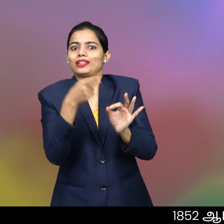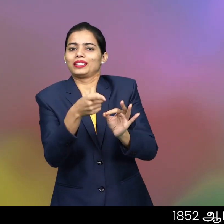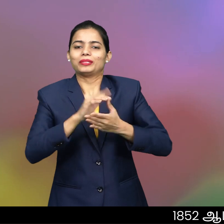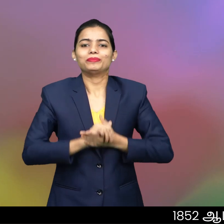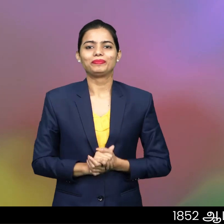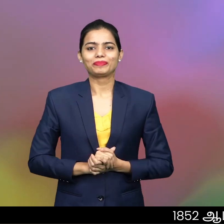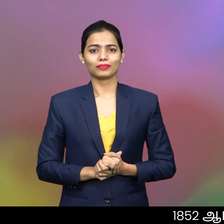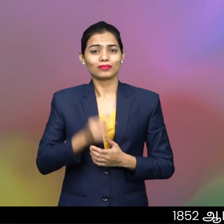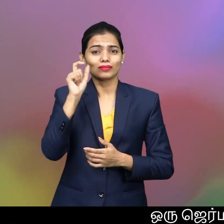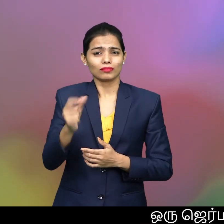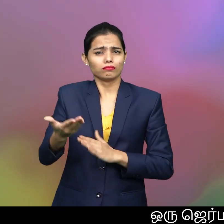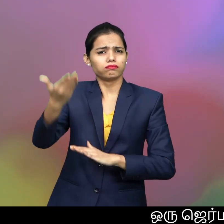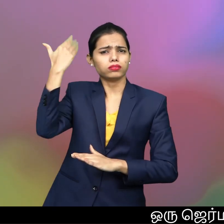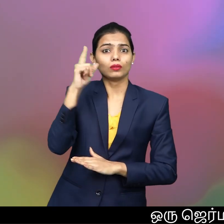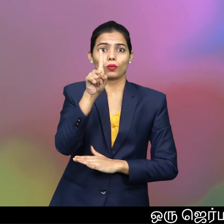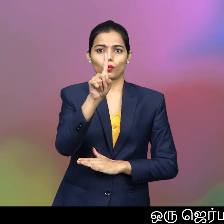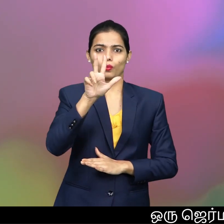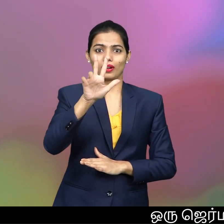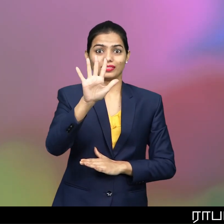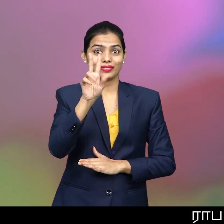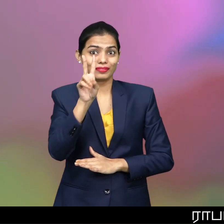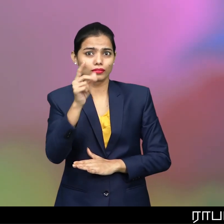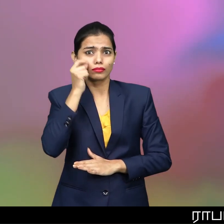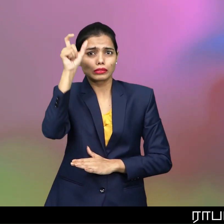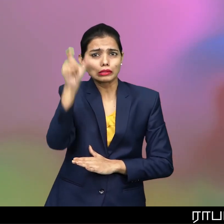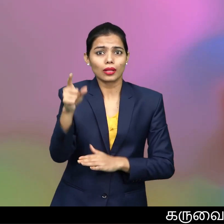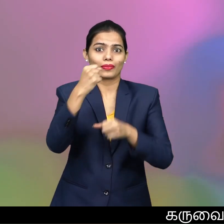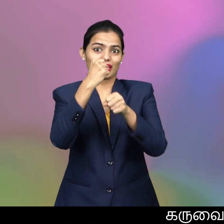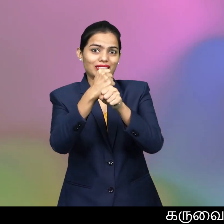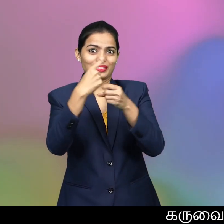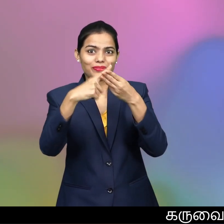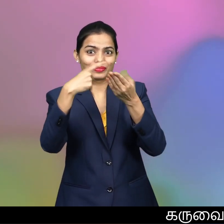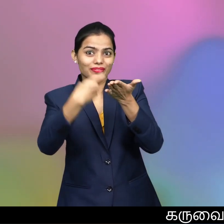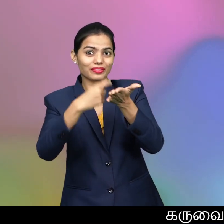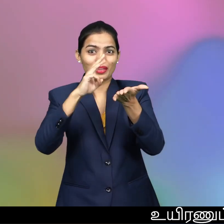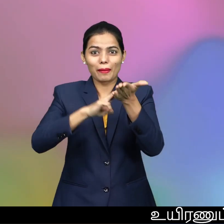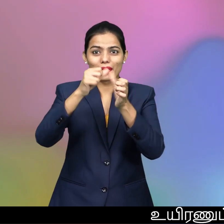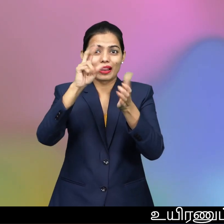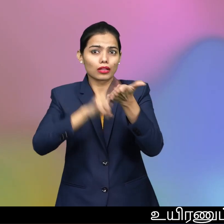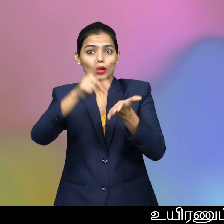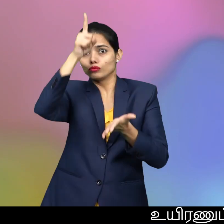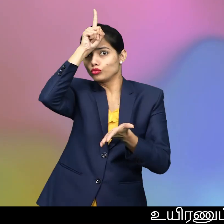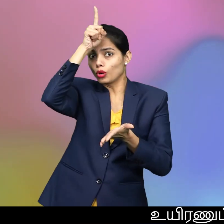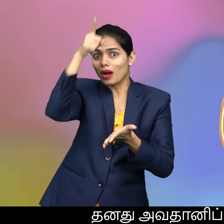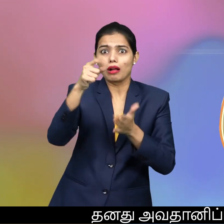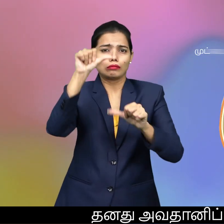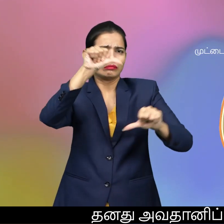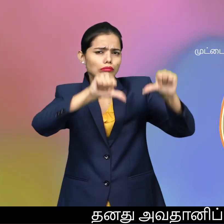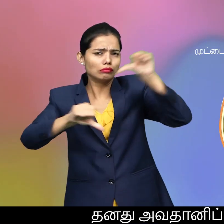1852ஆம் ஆண்டில் ஒரு ஜெர்மன் விஞ்ஞானி ராபர்ட் ரீமேக் கருவை கவனித்து உயிரணு பிரிவு பற்றிய தனது